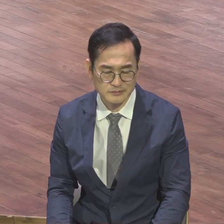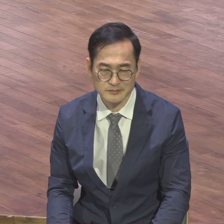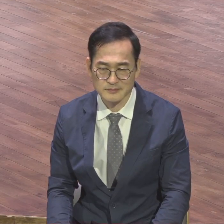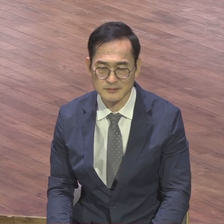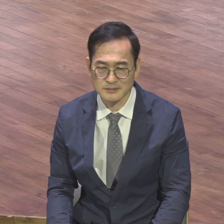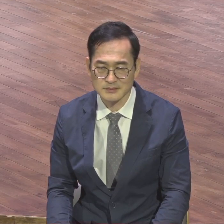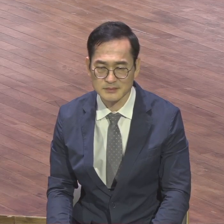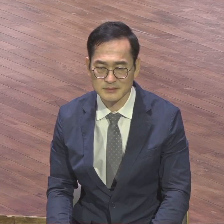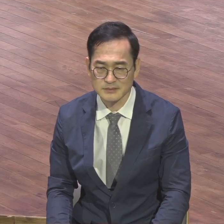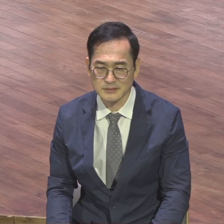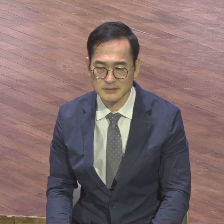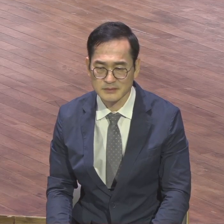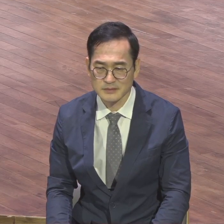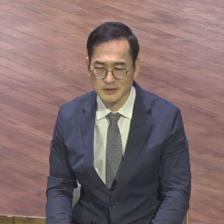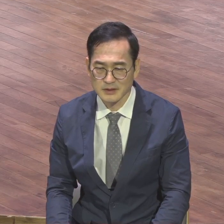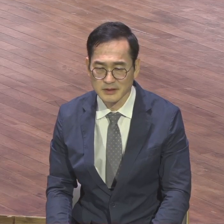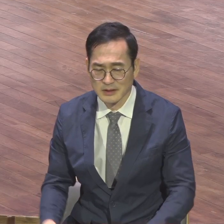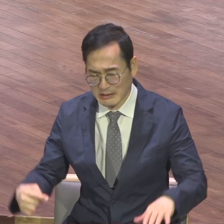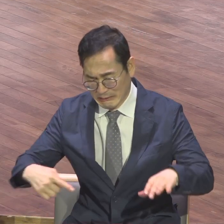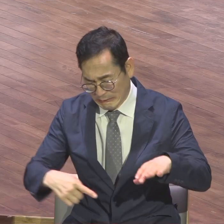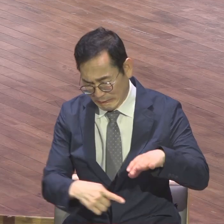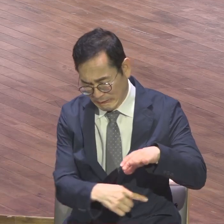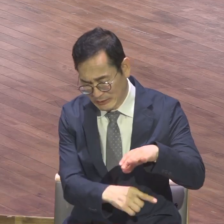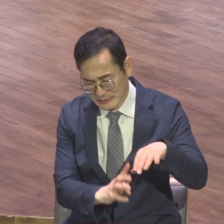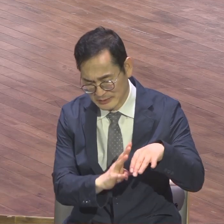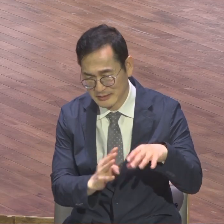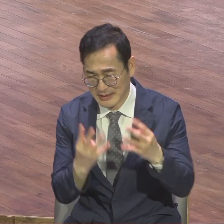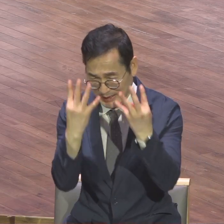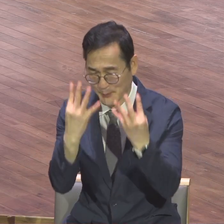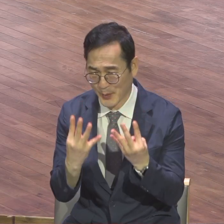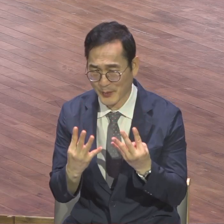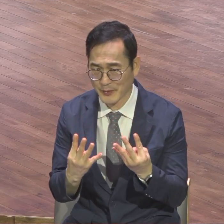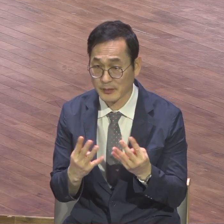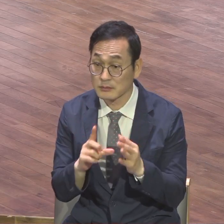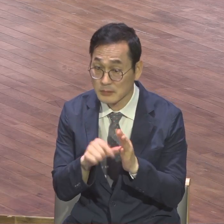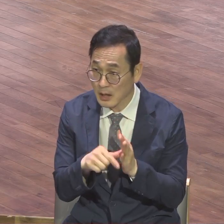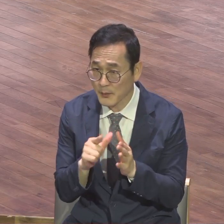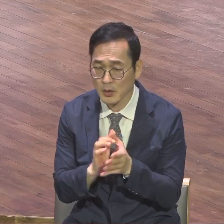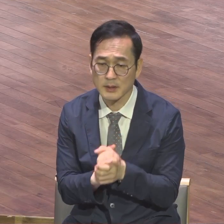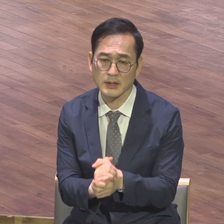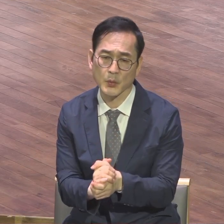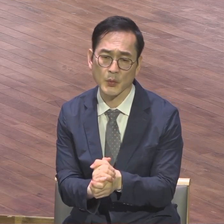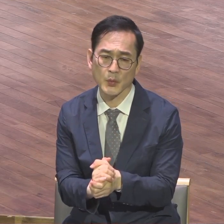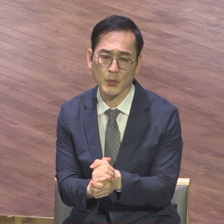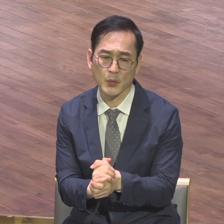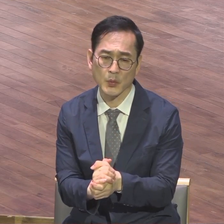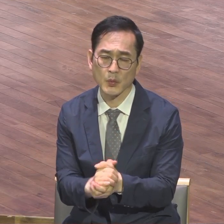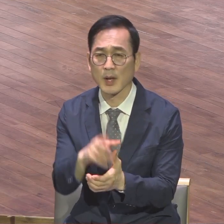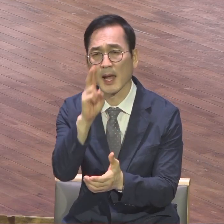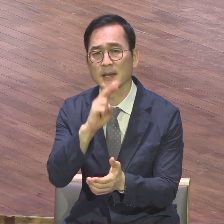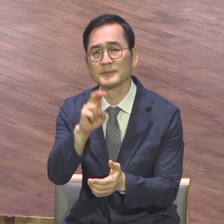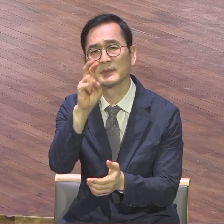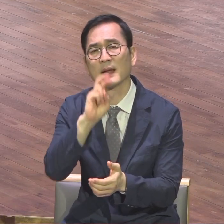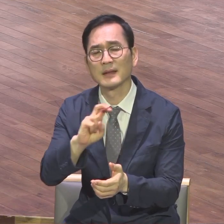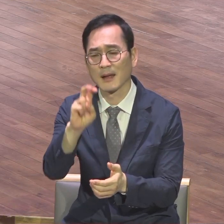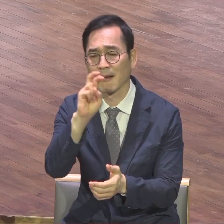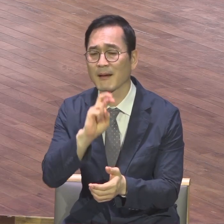그랬어요. 여기서 한 행동이 뭐냐? 기도와 하나님을